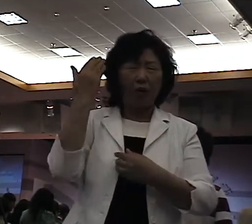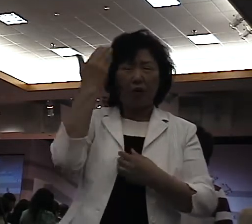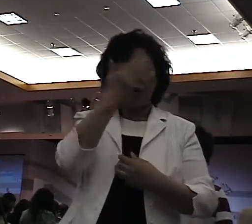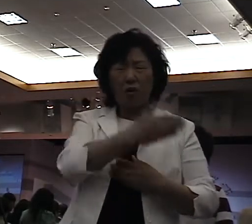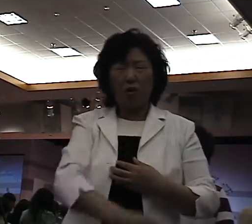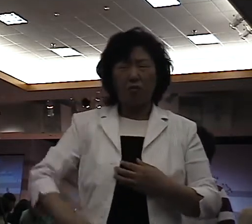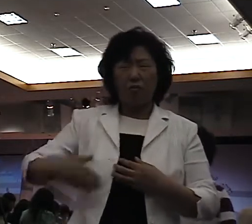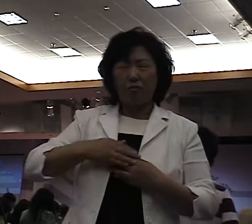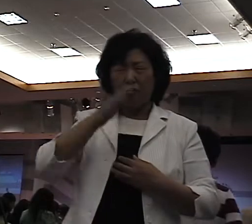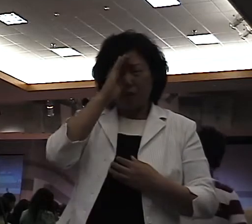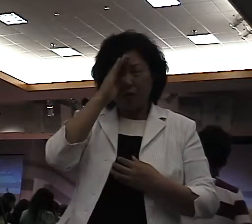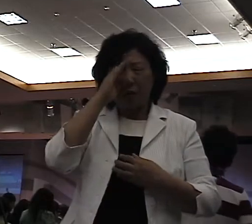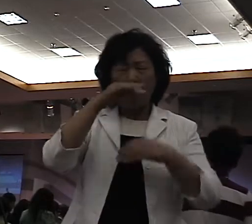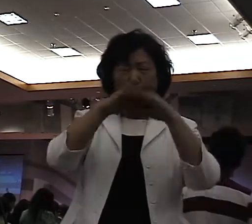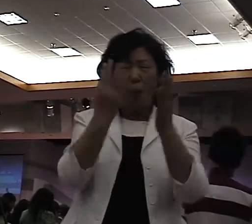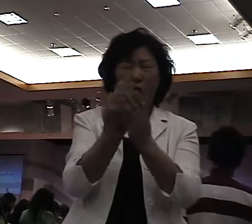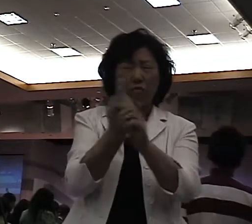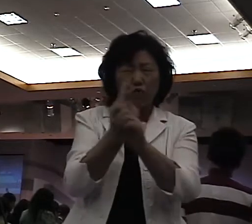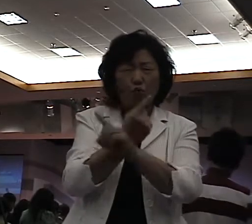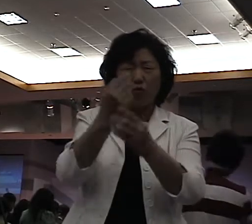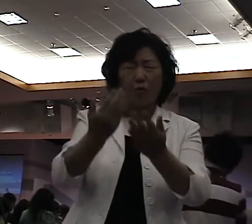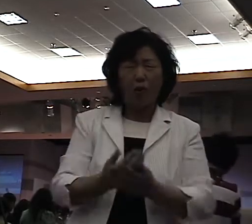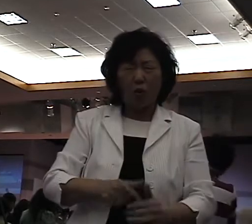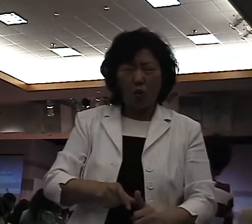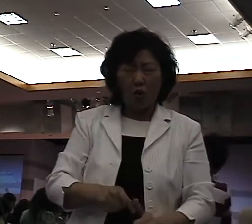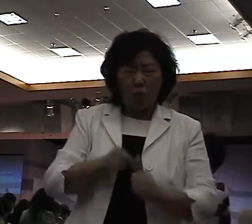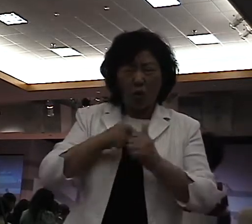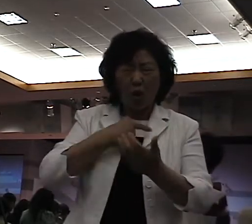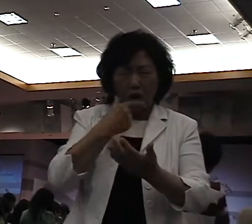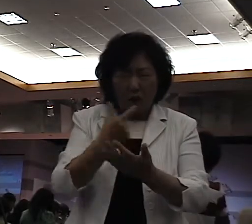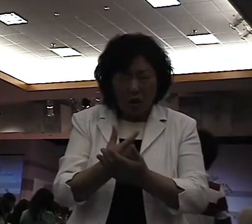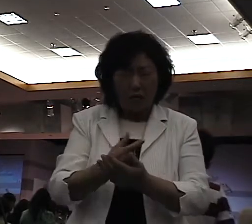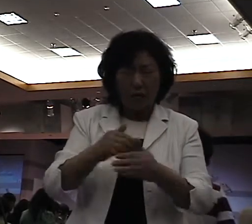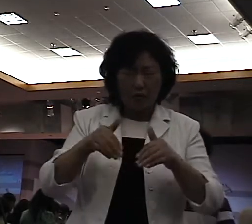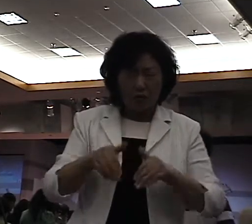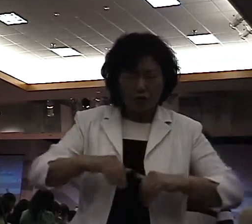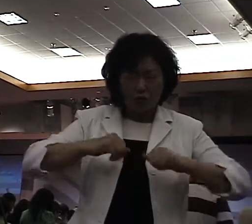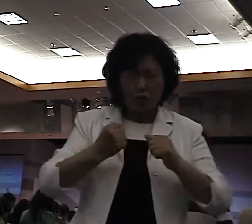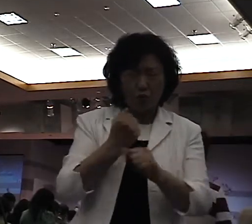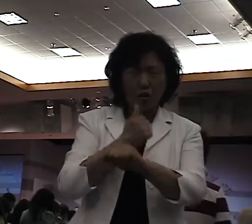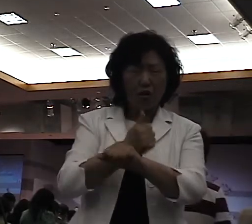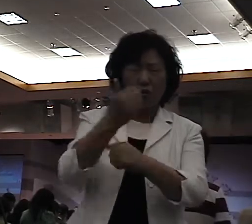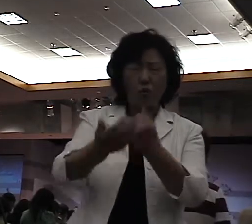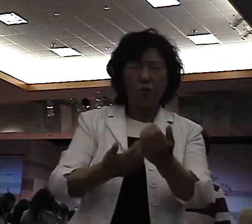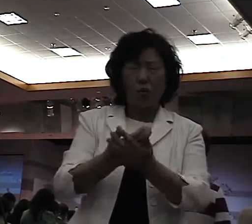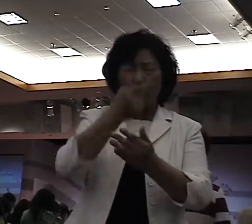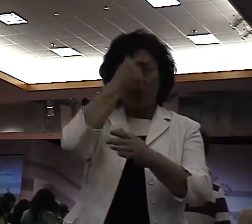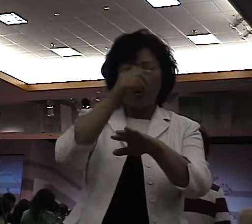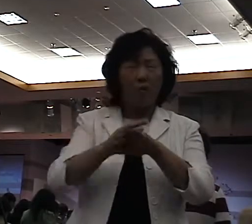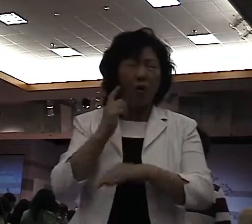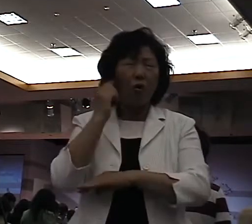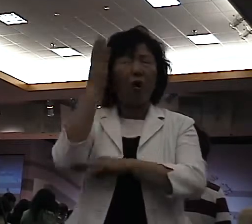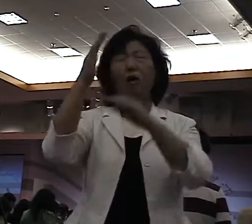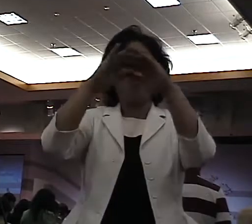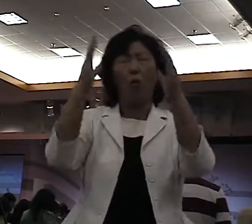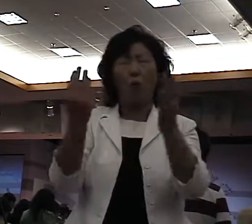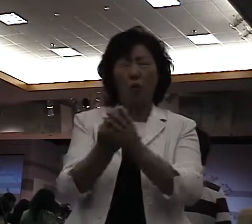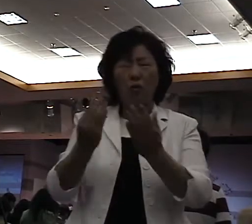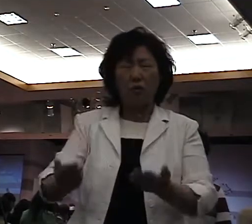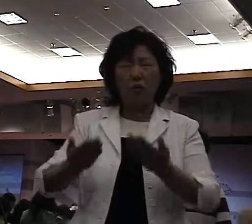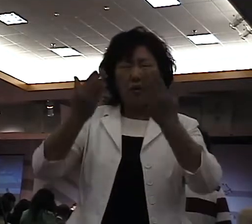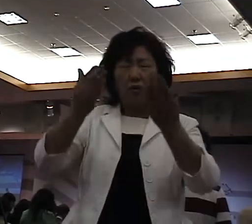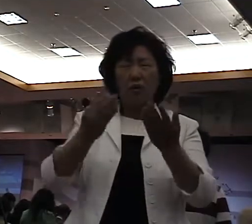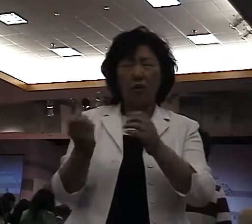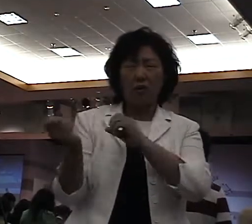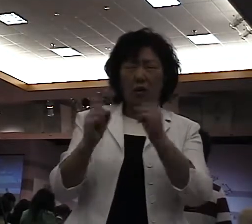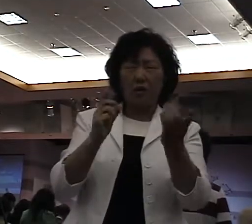받고 구원의 감격 속에 순종하며 승리하게 하옵소서. 예배의 영광을 주님께 온전히 드리며 살아계신 예수